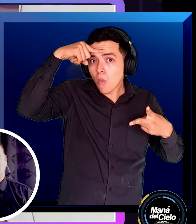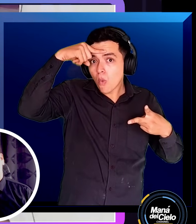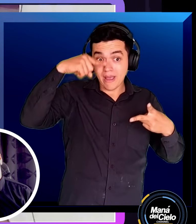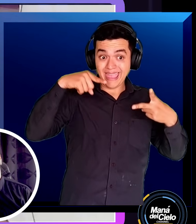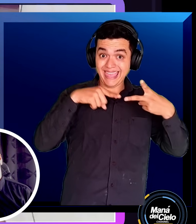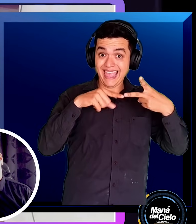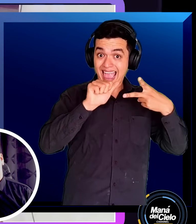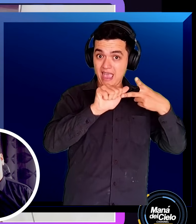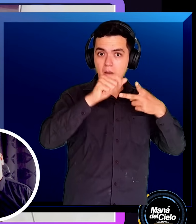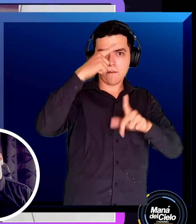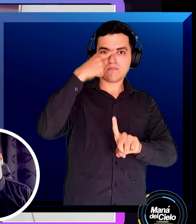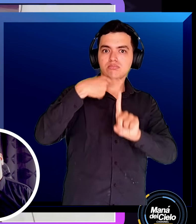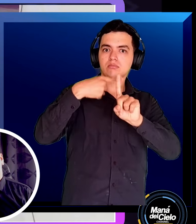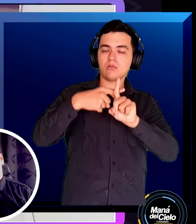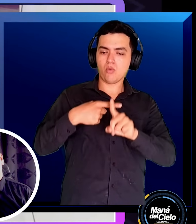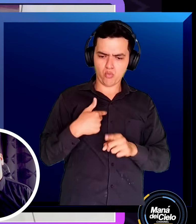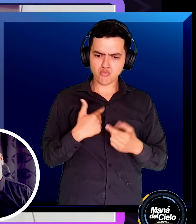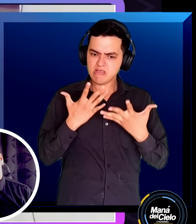¿Usted se imagina a mi hermano?